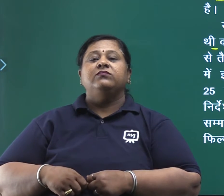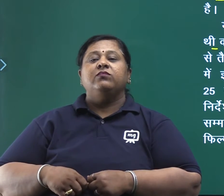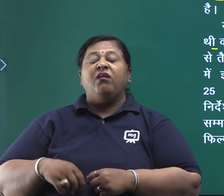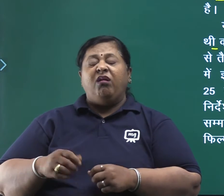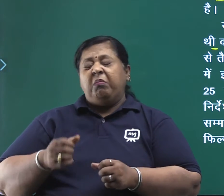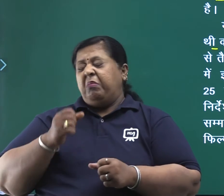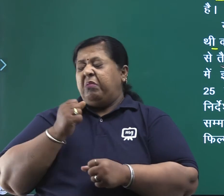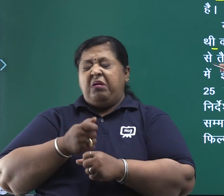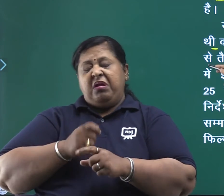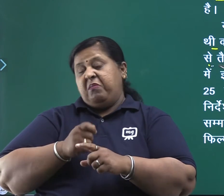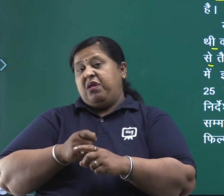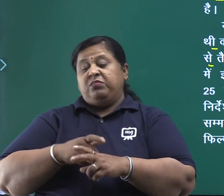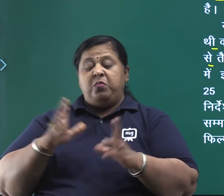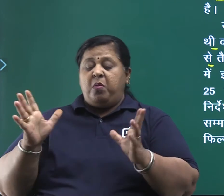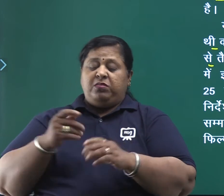कड़ी मेहनत से